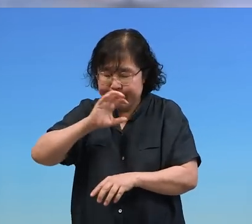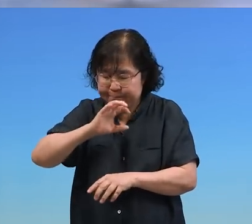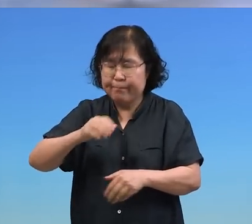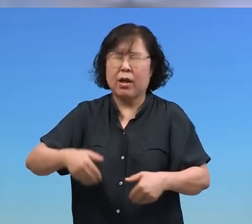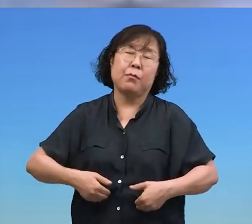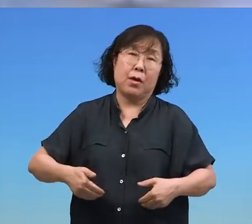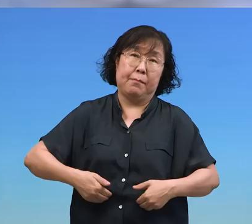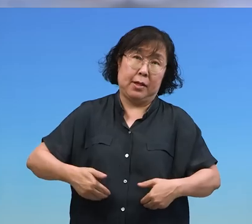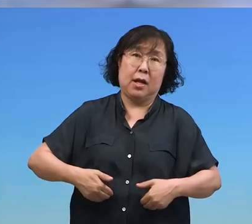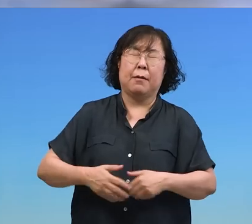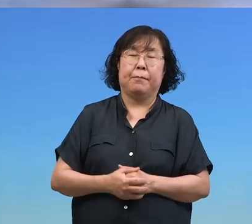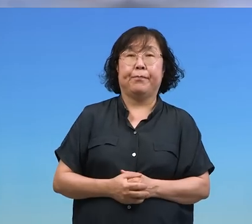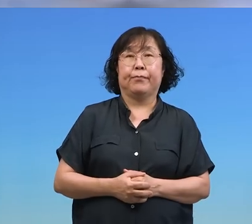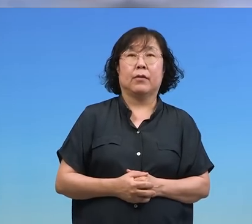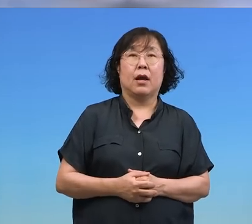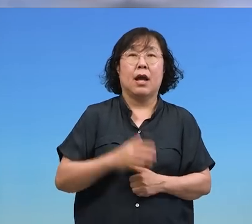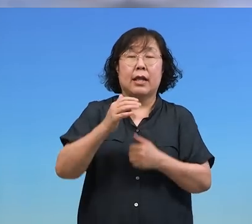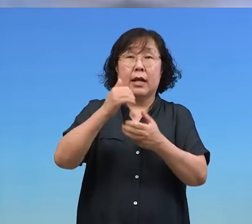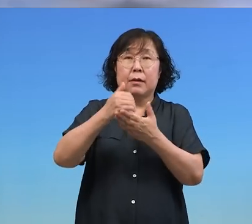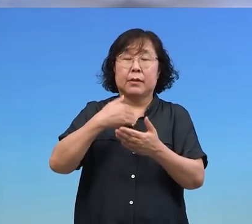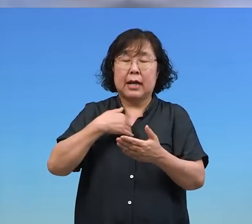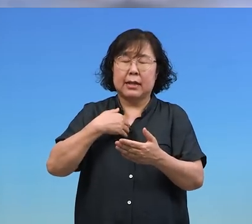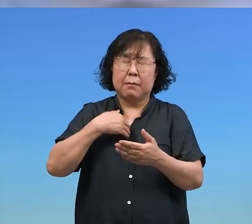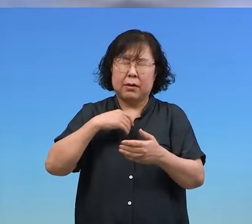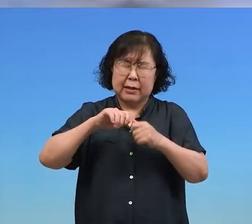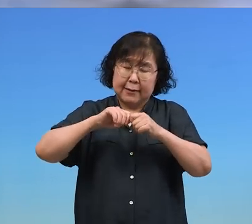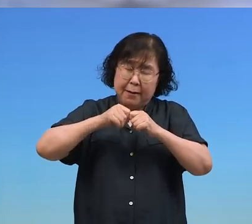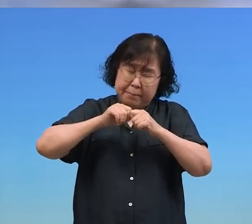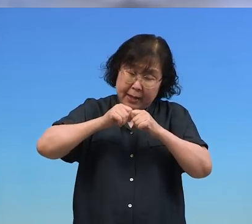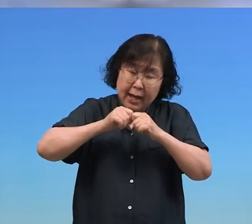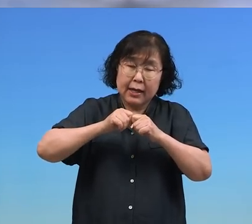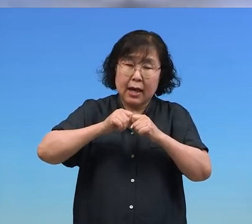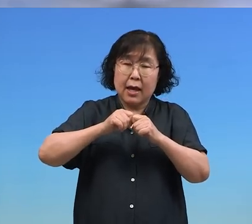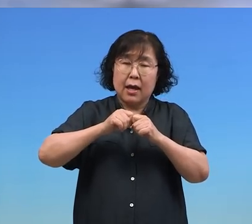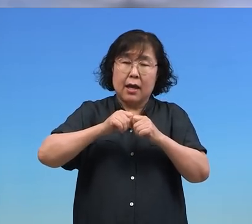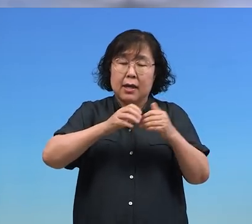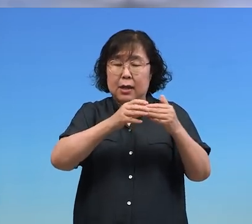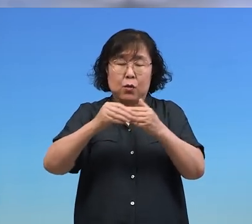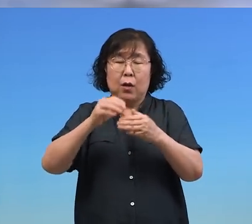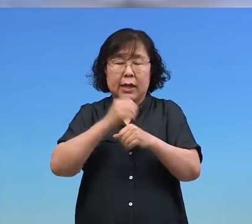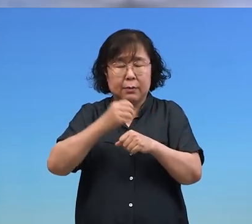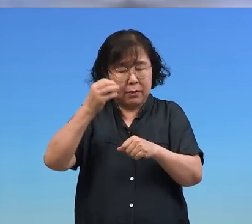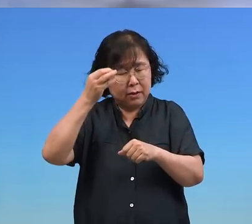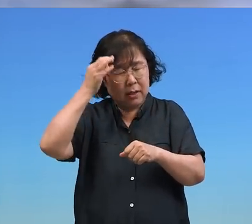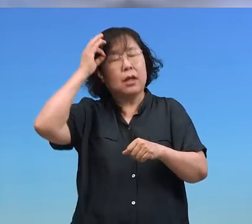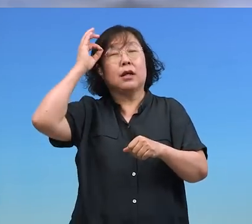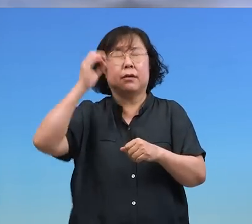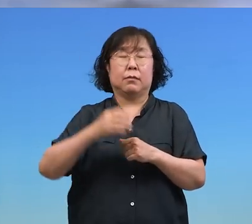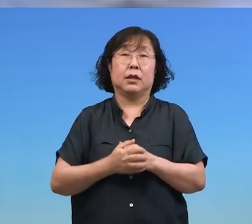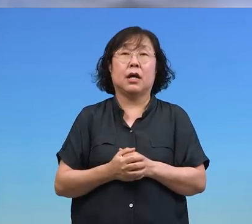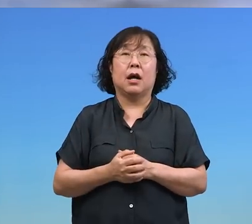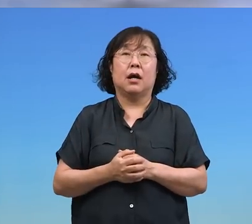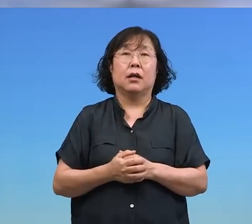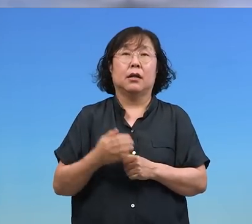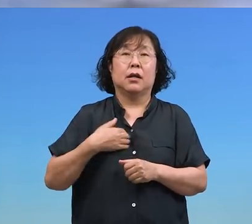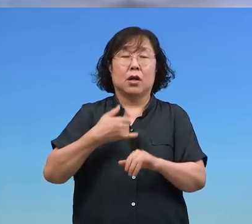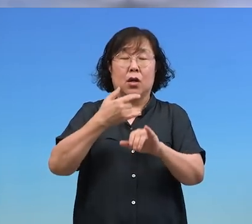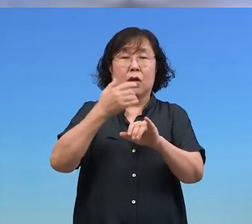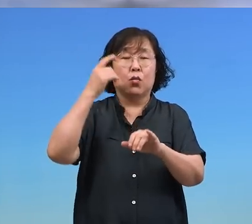하나님이 저를 참 섬세하게 인도하신다는 걸 느끼는 게요 이런 말씀을 이제 묵상하고 있는데 우연히